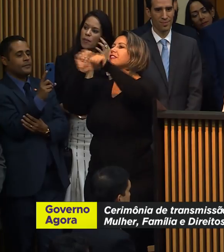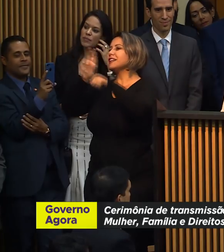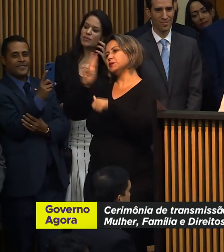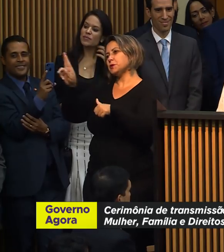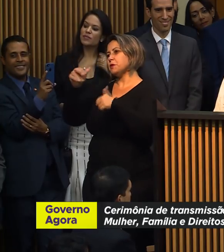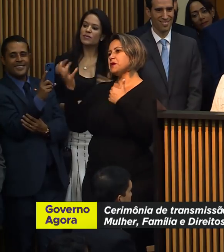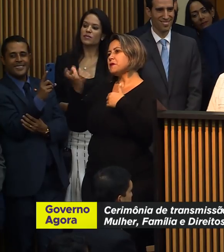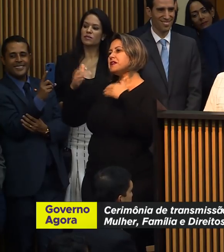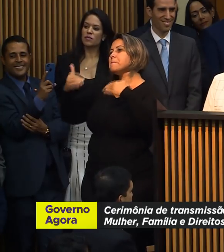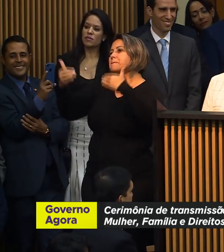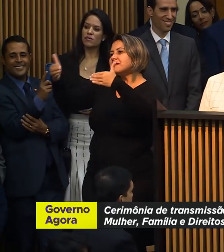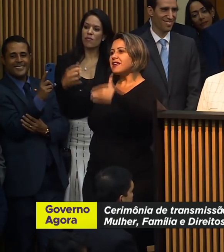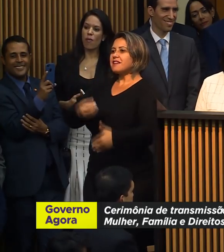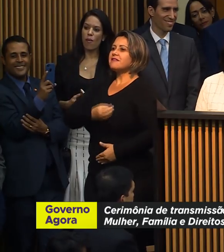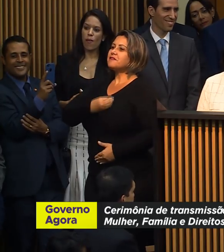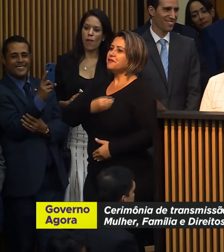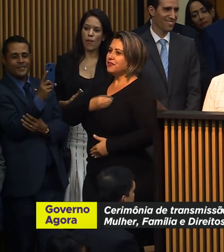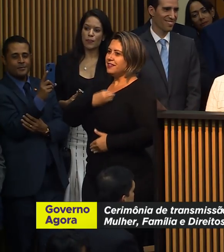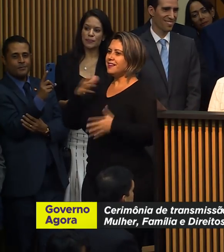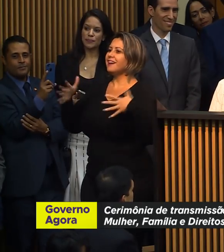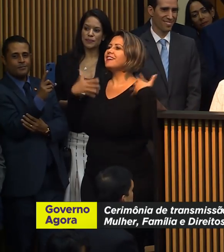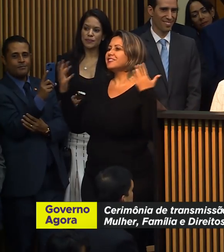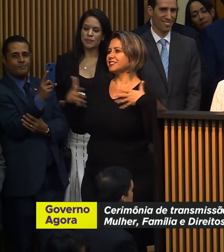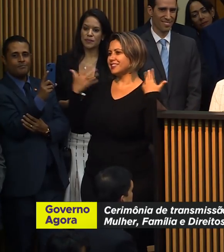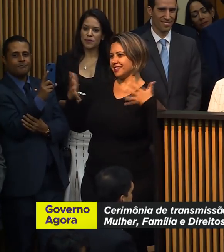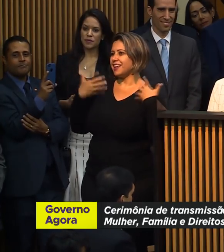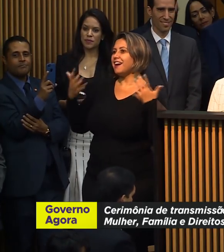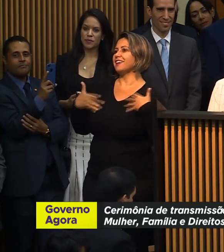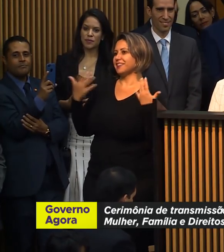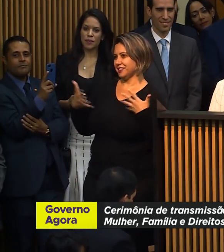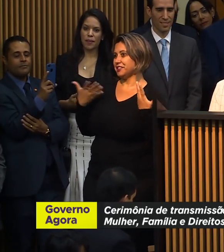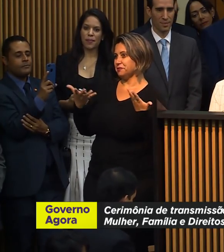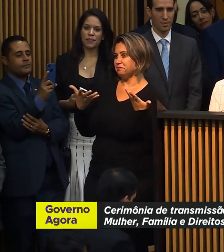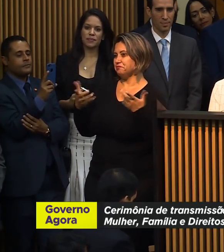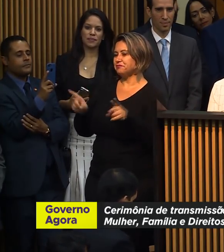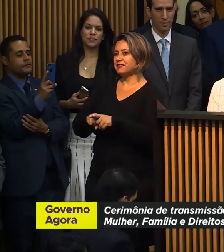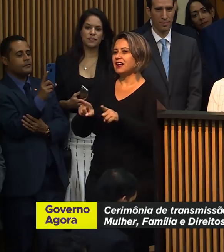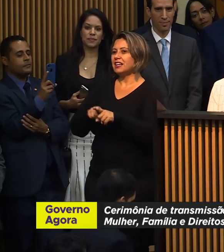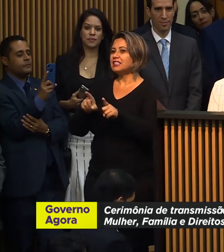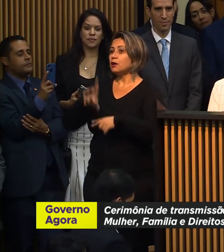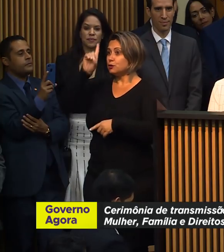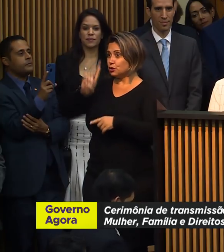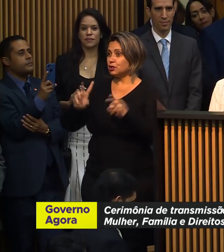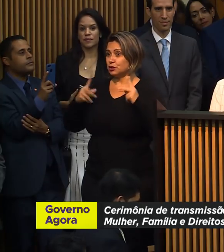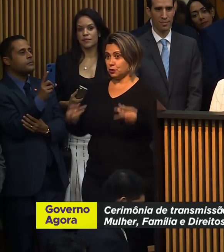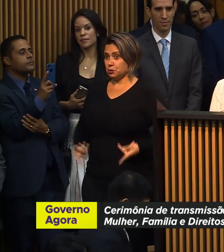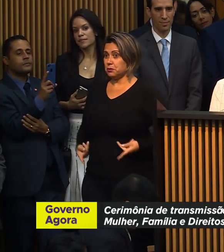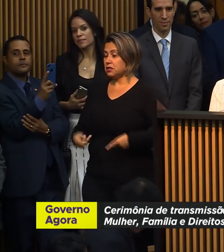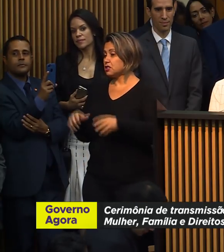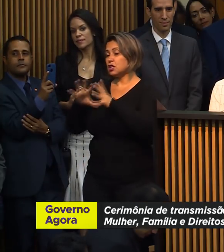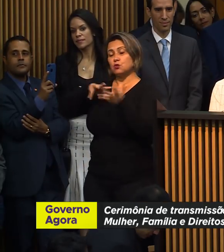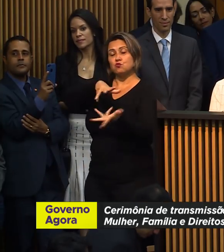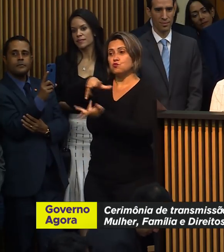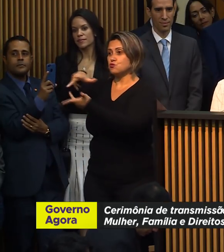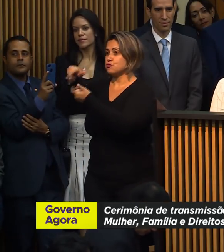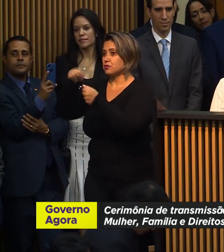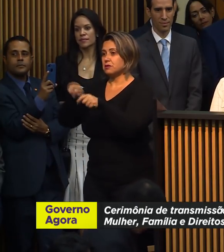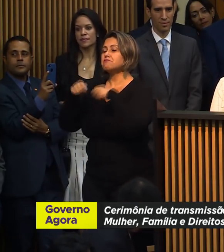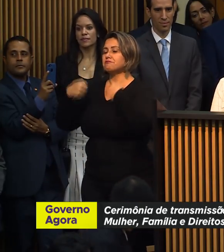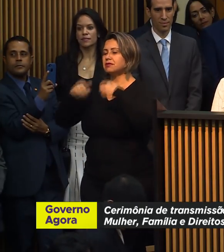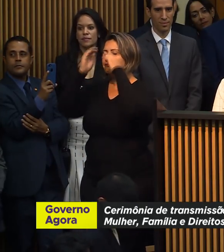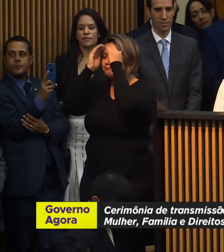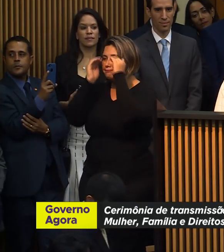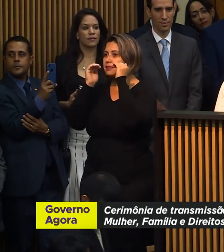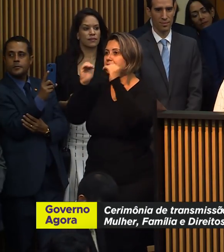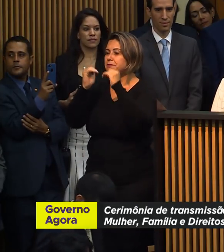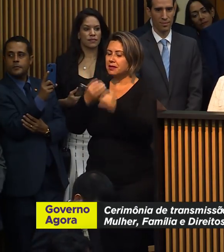pode. Para este governo, os direitos humanos são universais e serão respeitados. A vida, nosso bem maior, é o